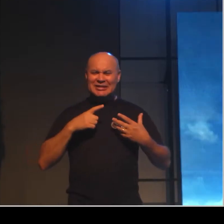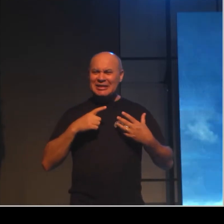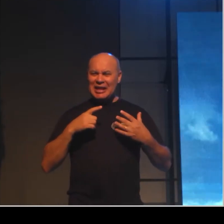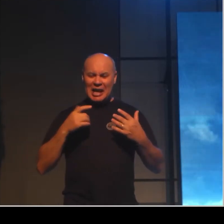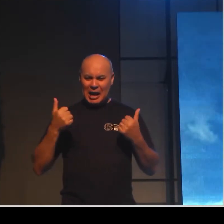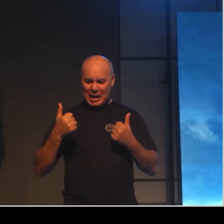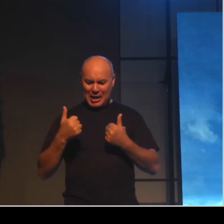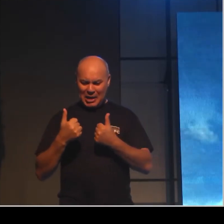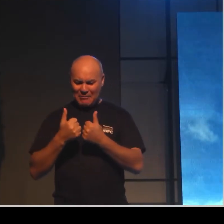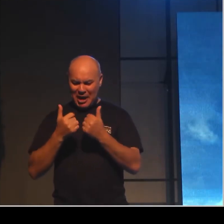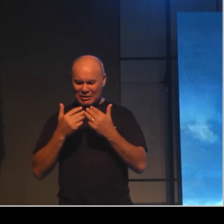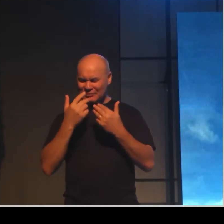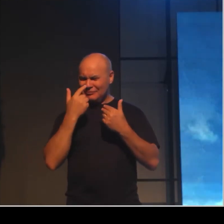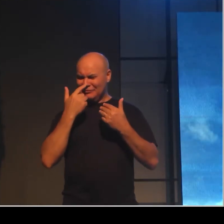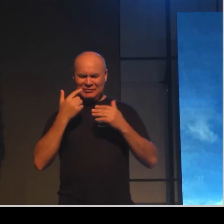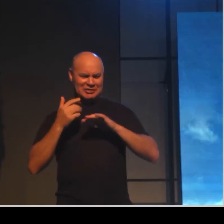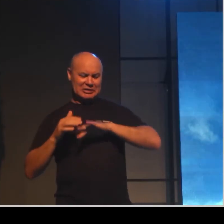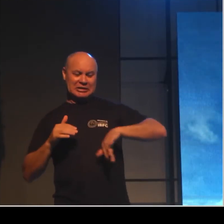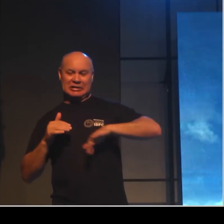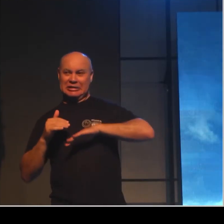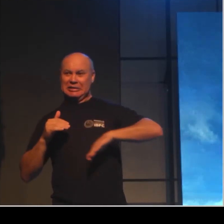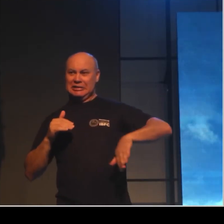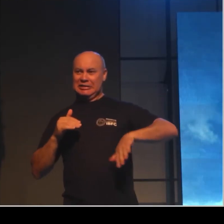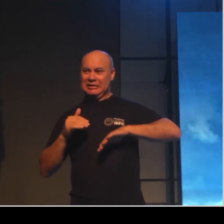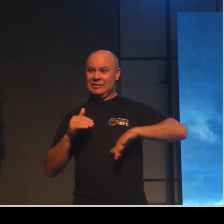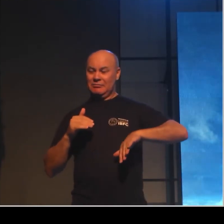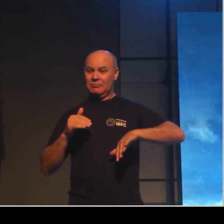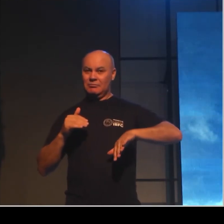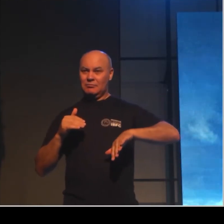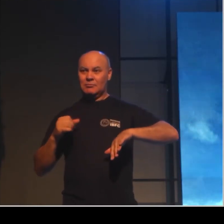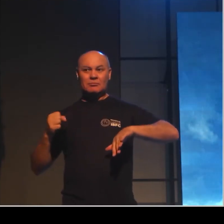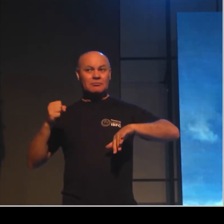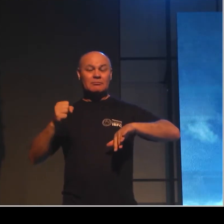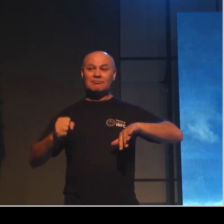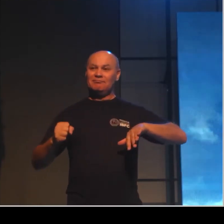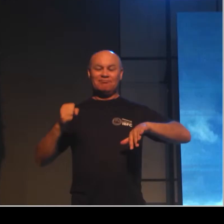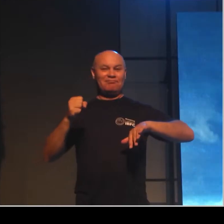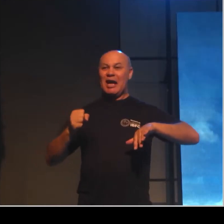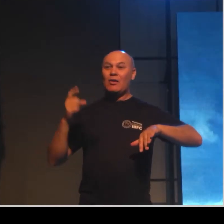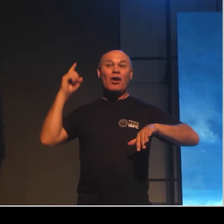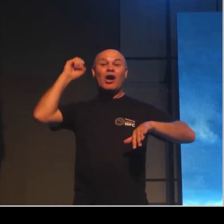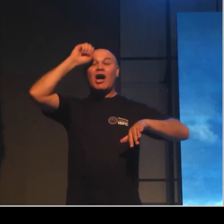Eles não eram as pessoas que alguém convidaria para uma festa.